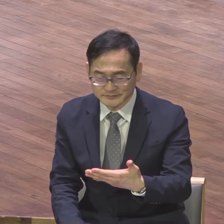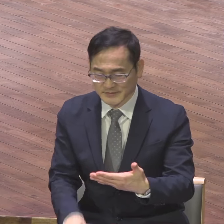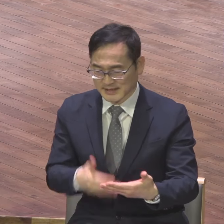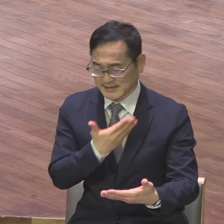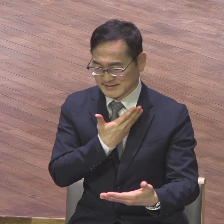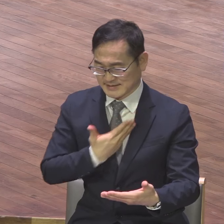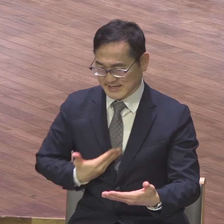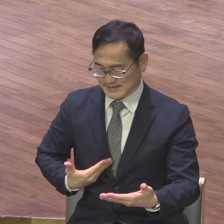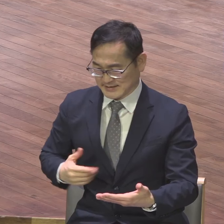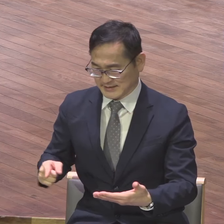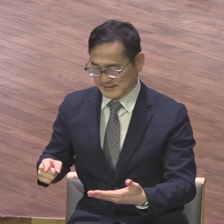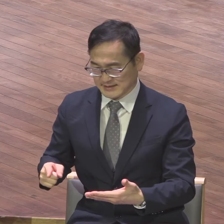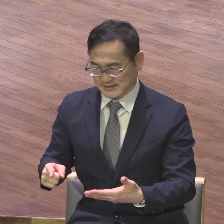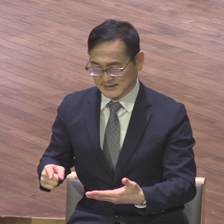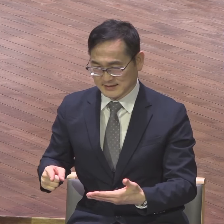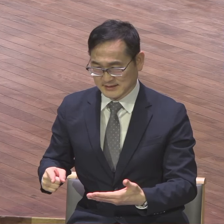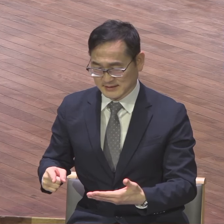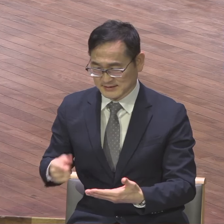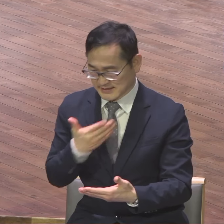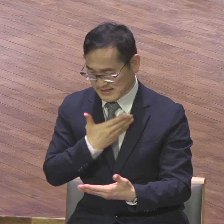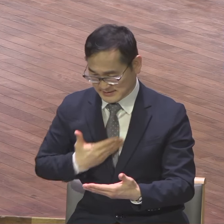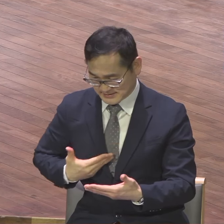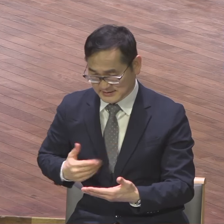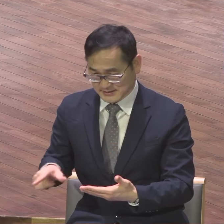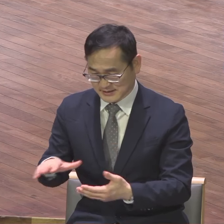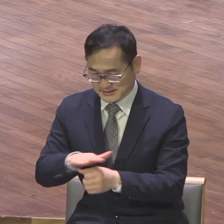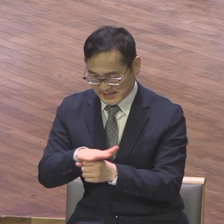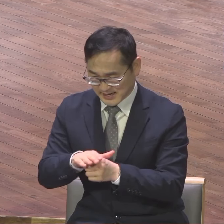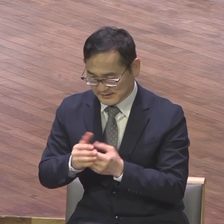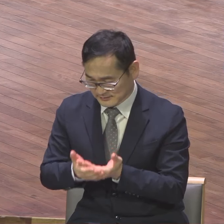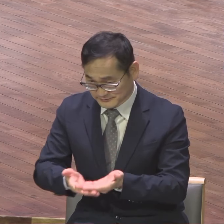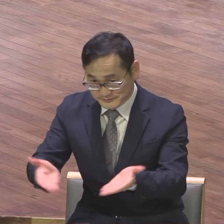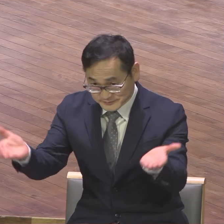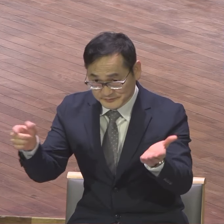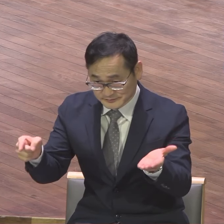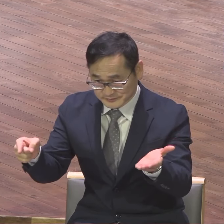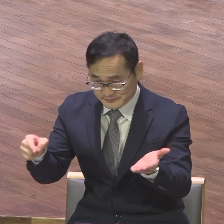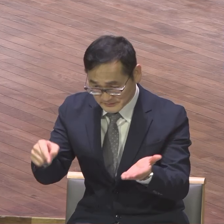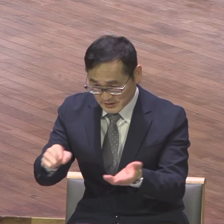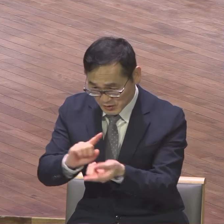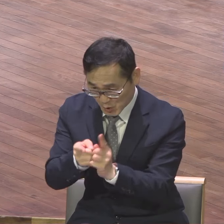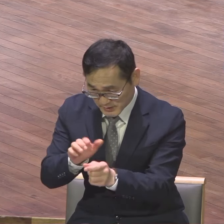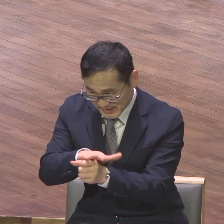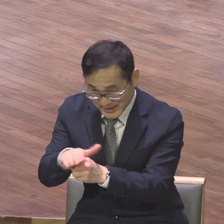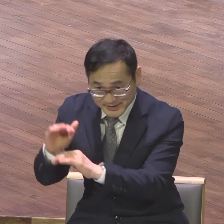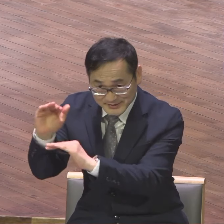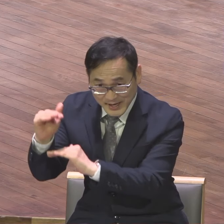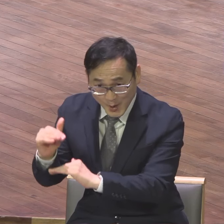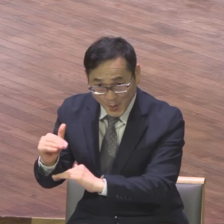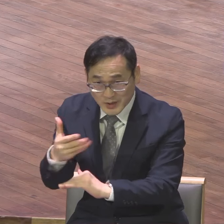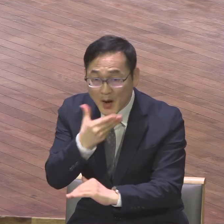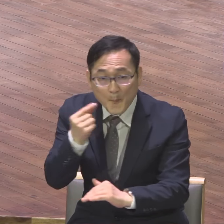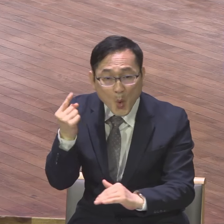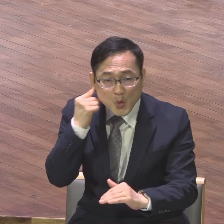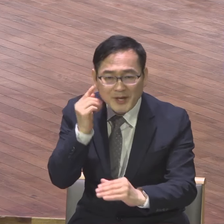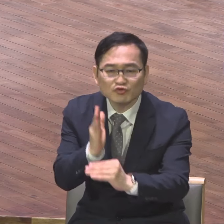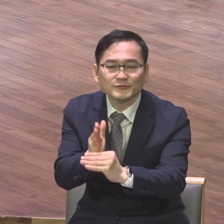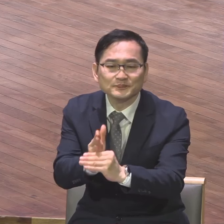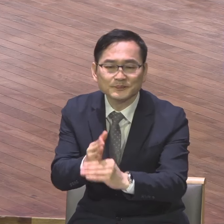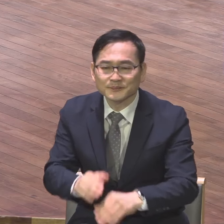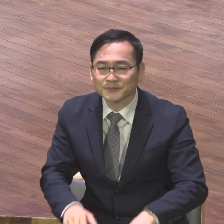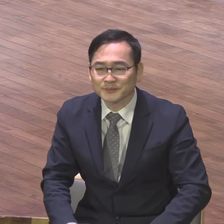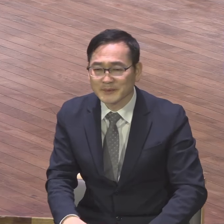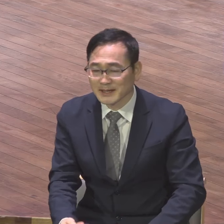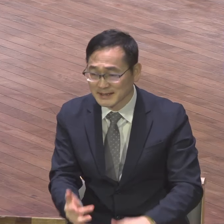사도들이 전한 사랑을 권면하고 있습니다. 서로 사랑하는 것에 복음의 구체화된 모습이라는 것입니다. 예수